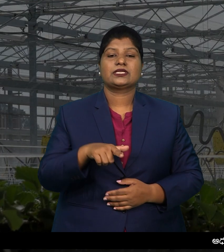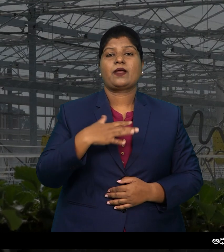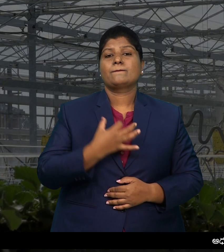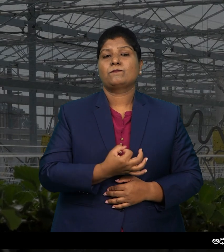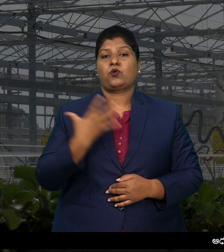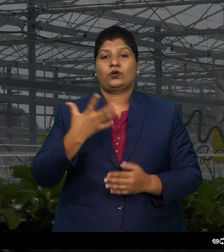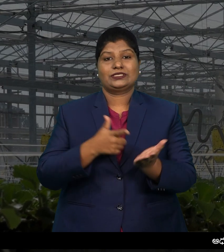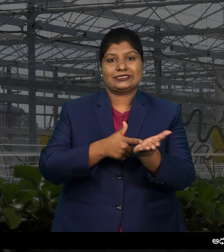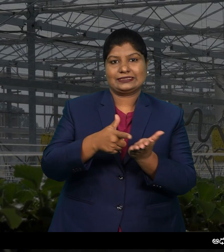ఆధునిక వ్యవసాయం.